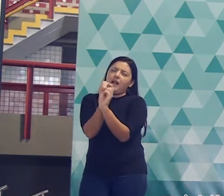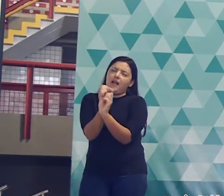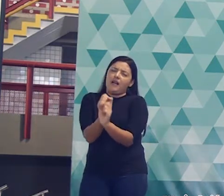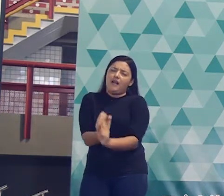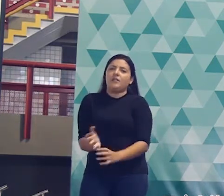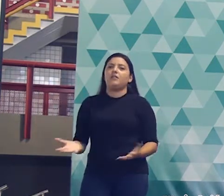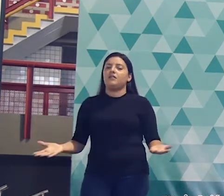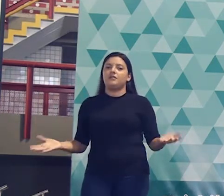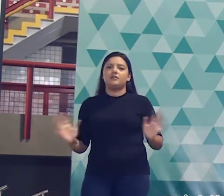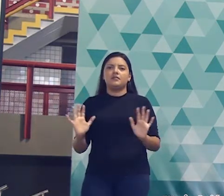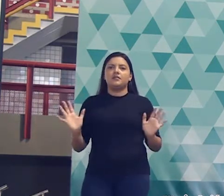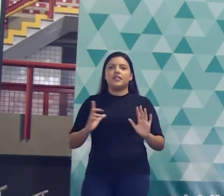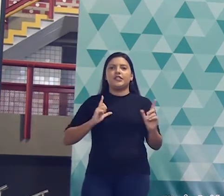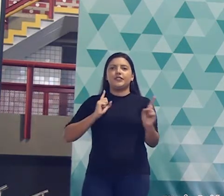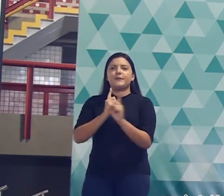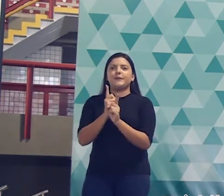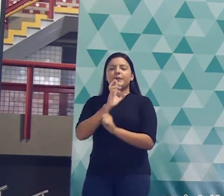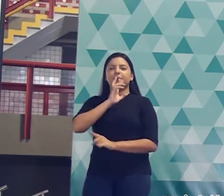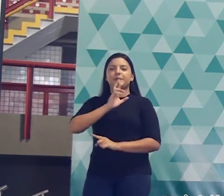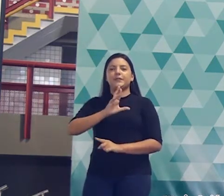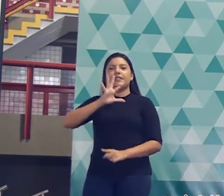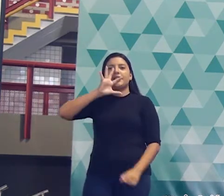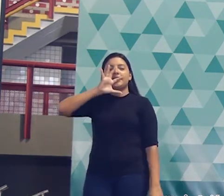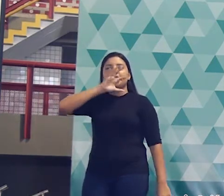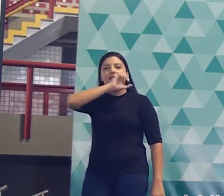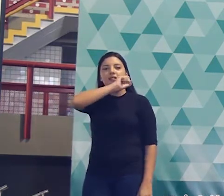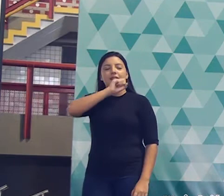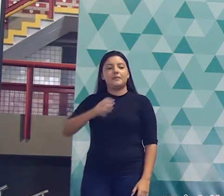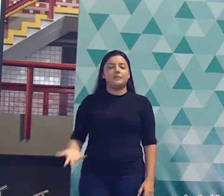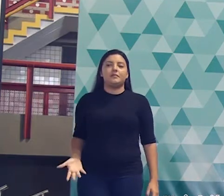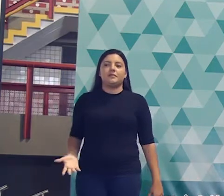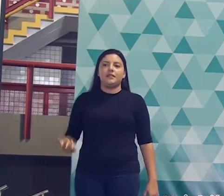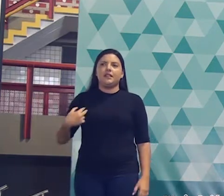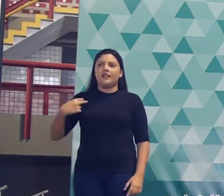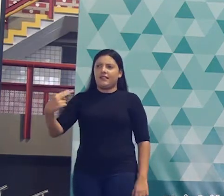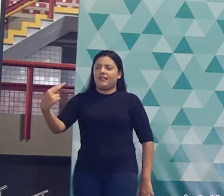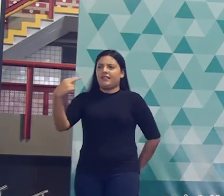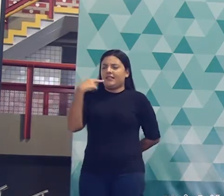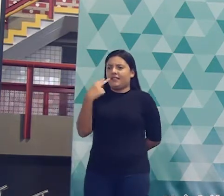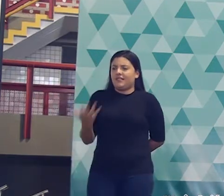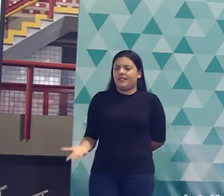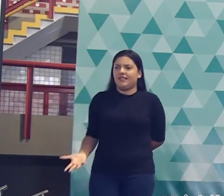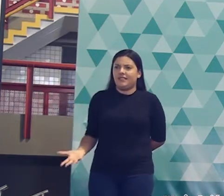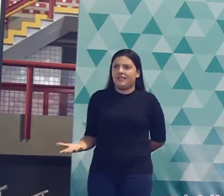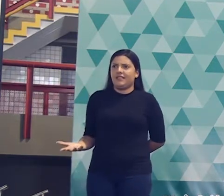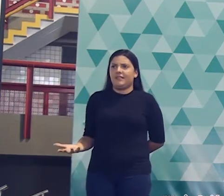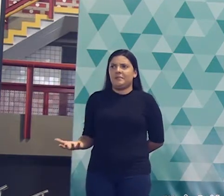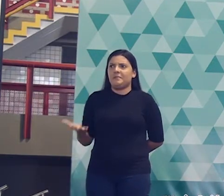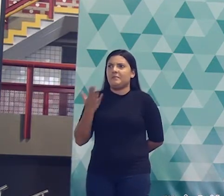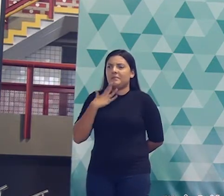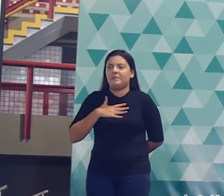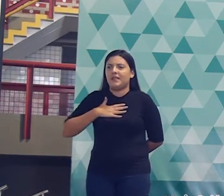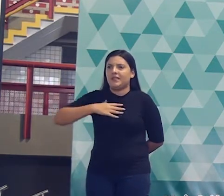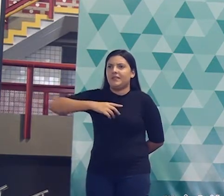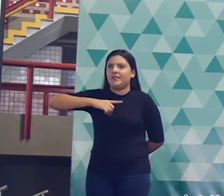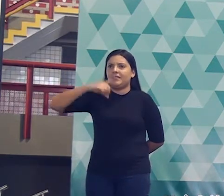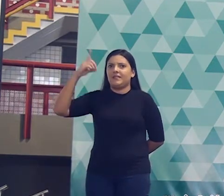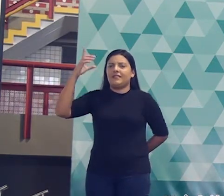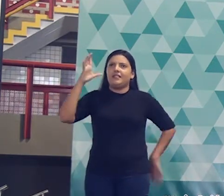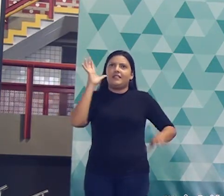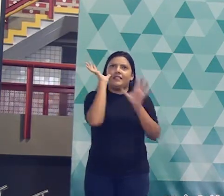cores de outro mundo, para chegar nessa resposta. Né, eu falando isso e o pessoal tudo olhando para mim e dizendo assim, isso que é doido. As